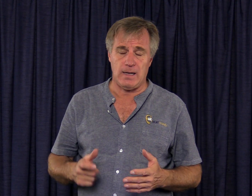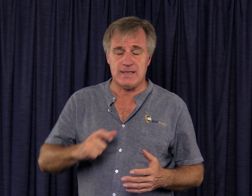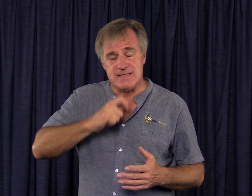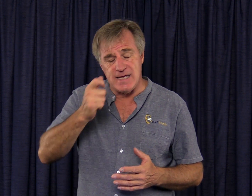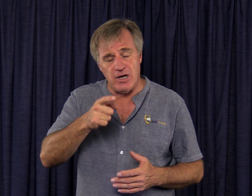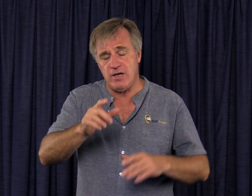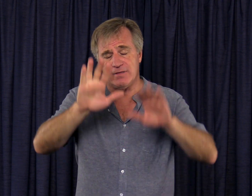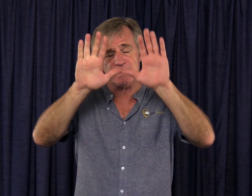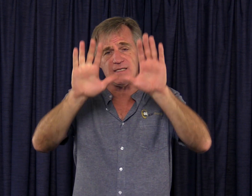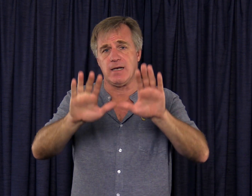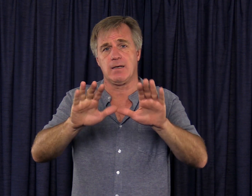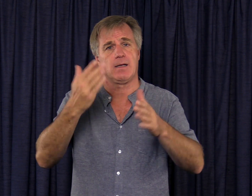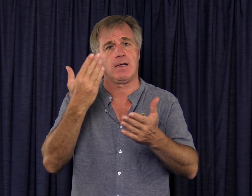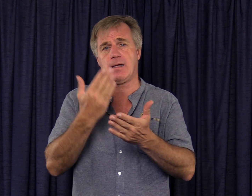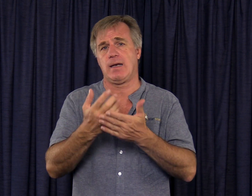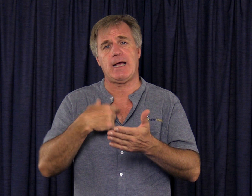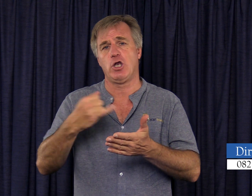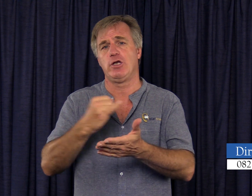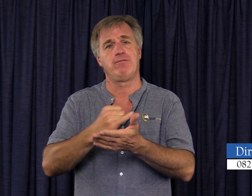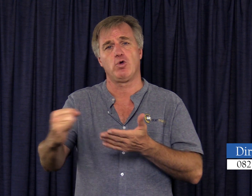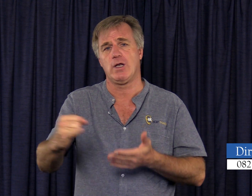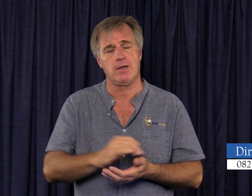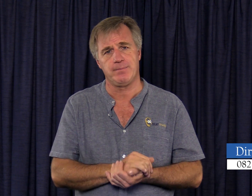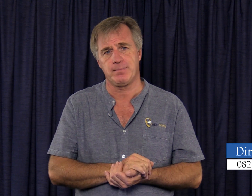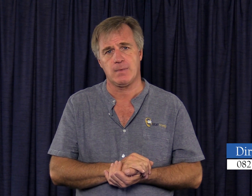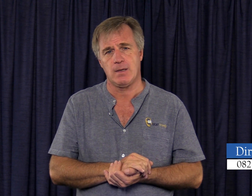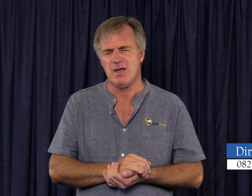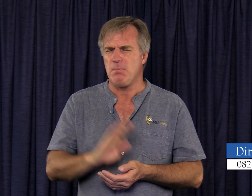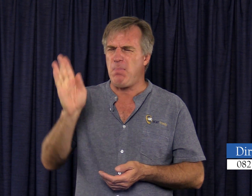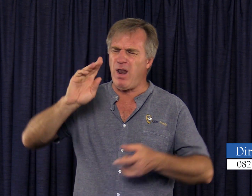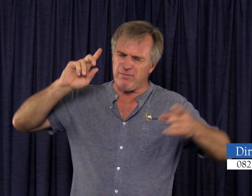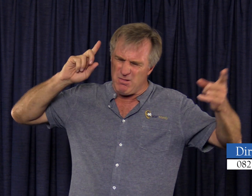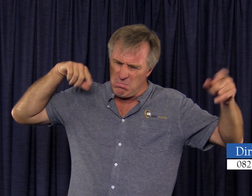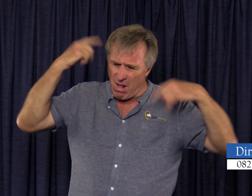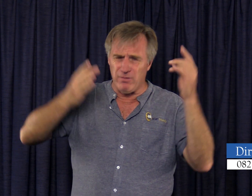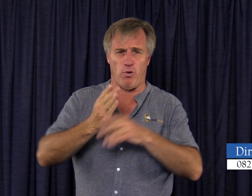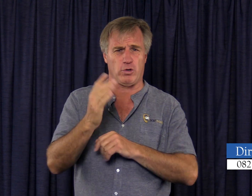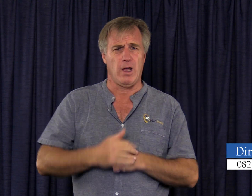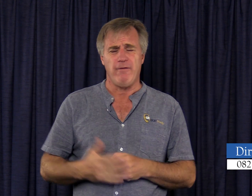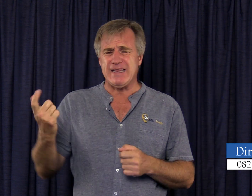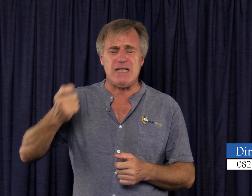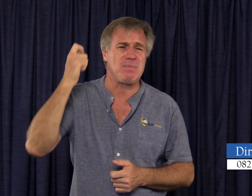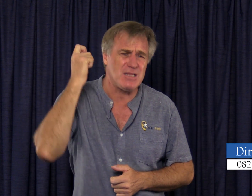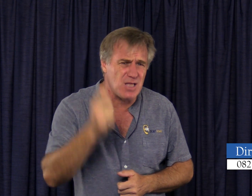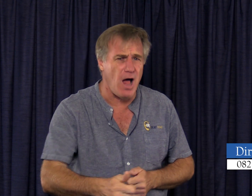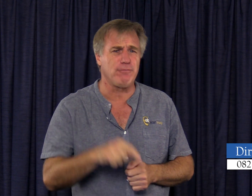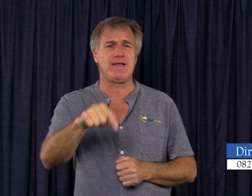as die Here hulle wil seën, kan ek hulle nie vloek nie. Balak wil mal word, want hy het betaal vir